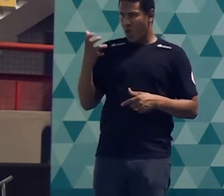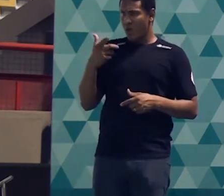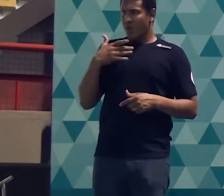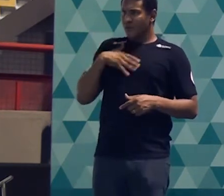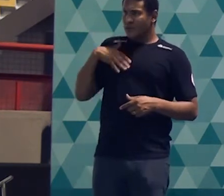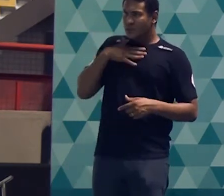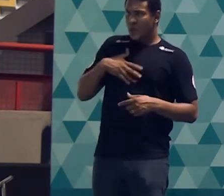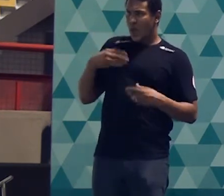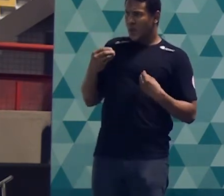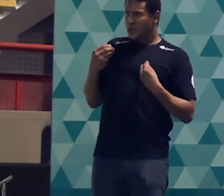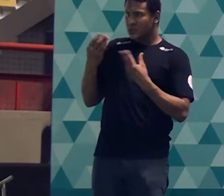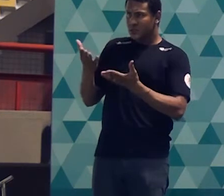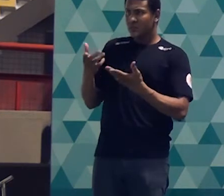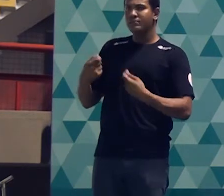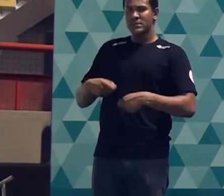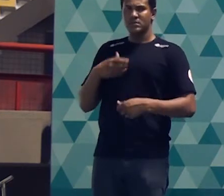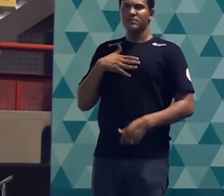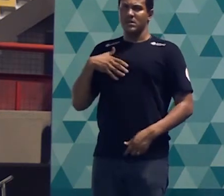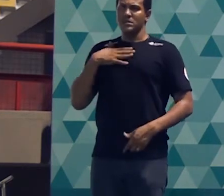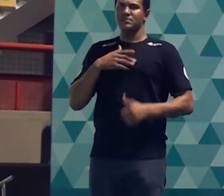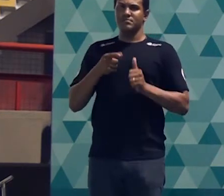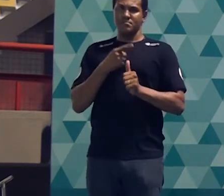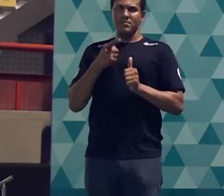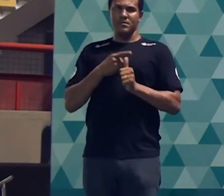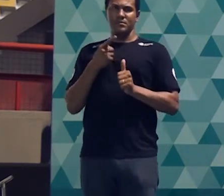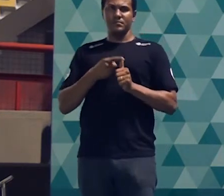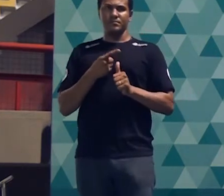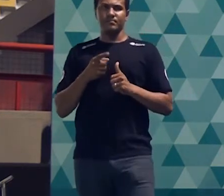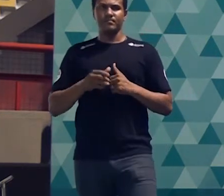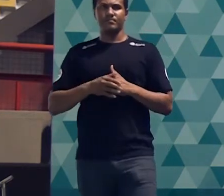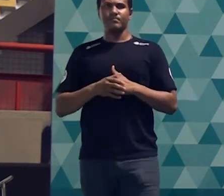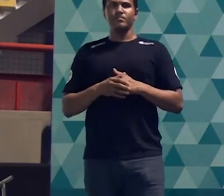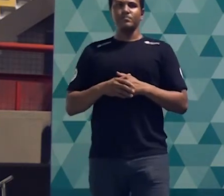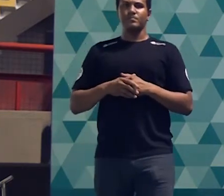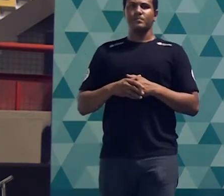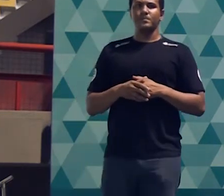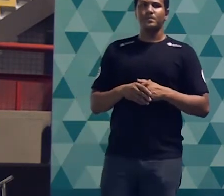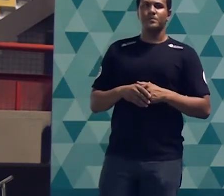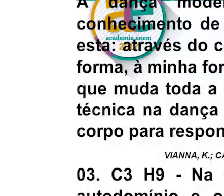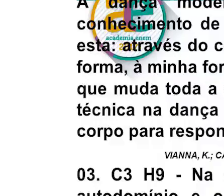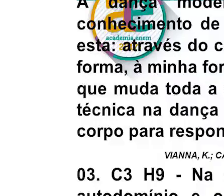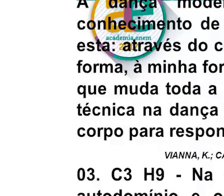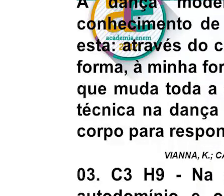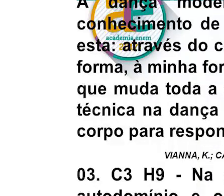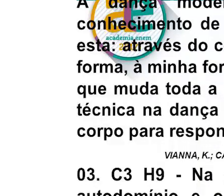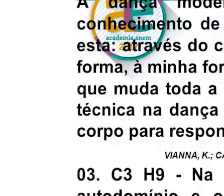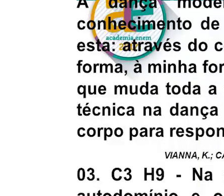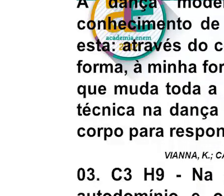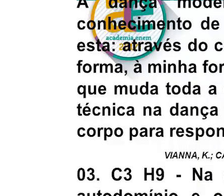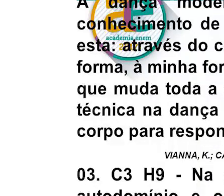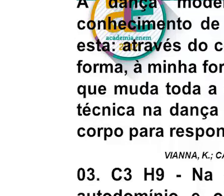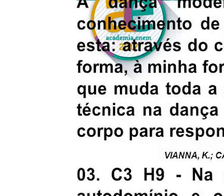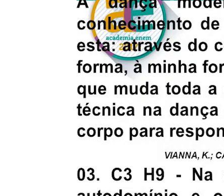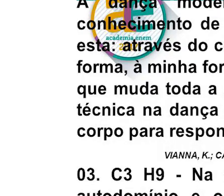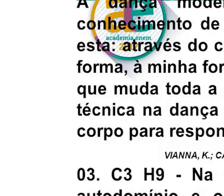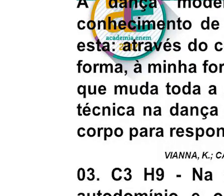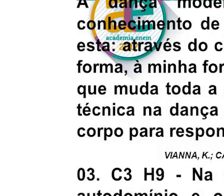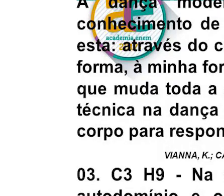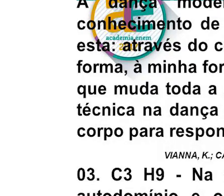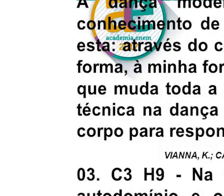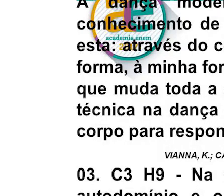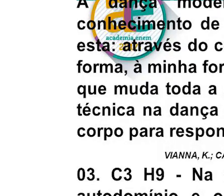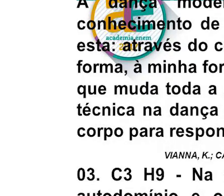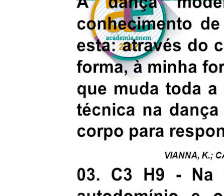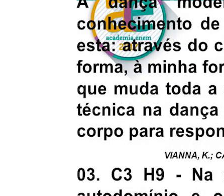dar felicidade, você tem que ser feliz, né? Bom, é uma inversão que